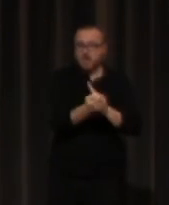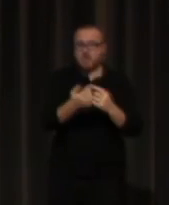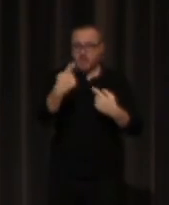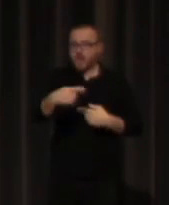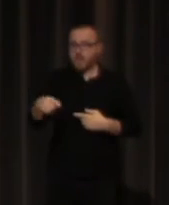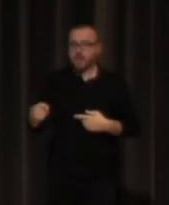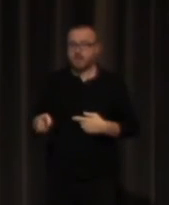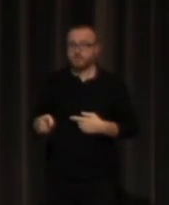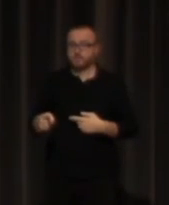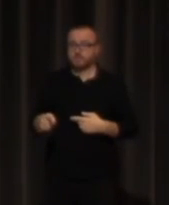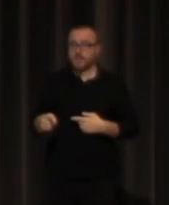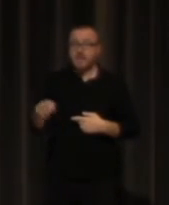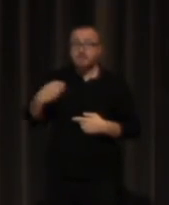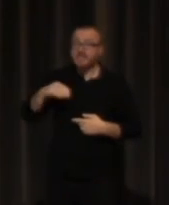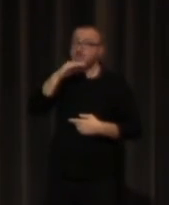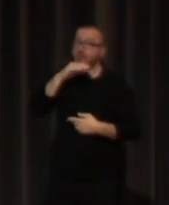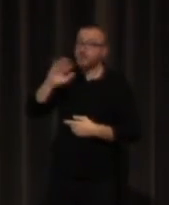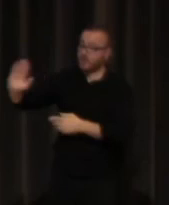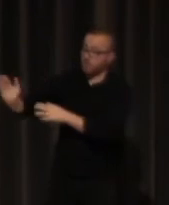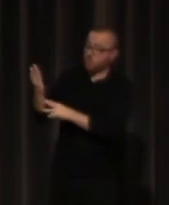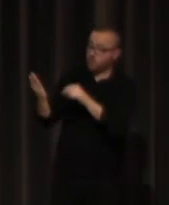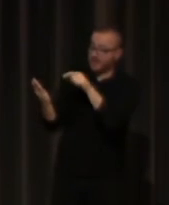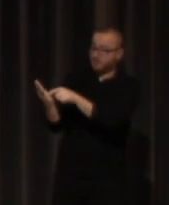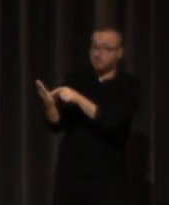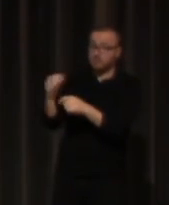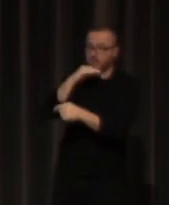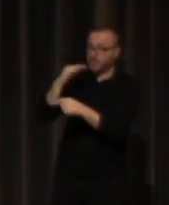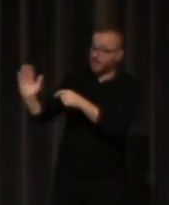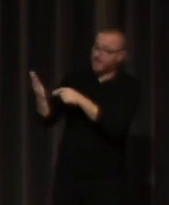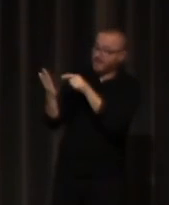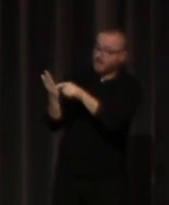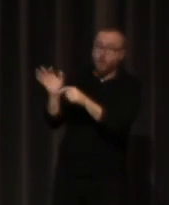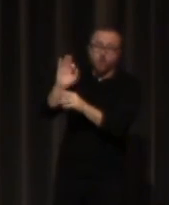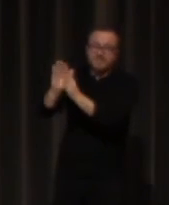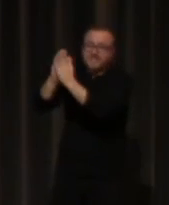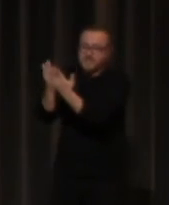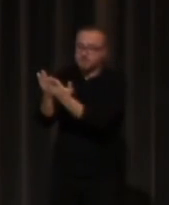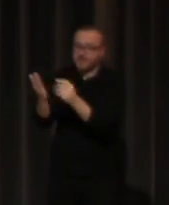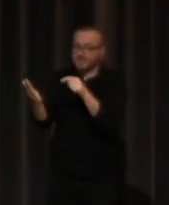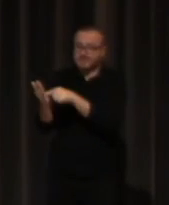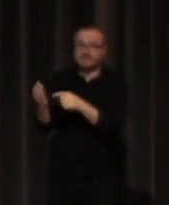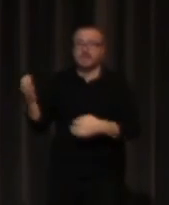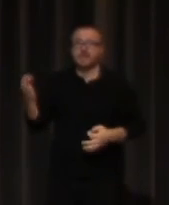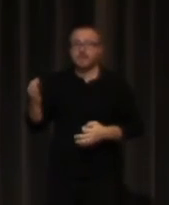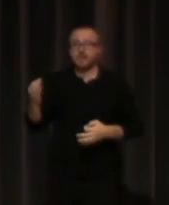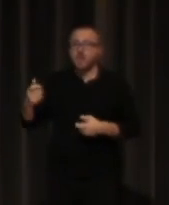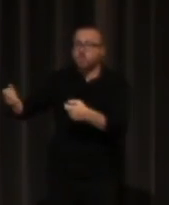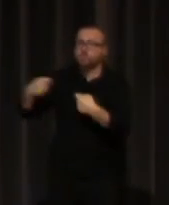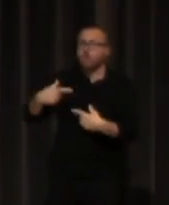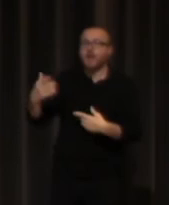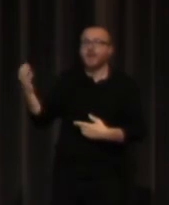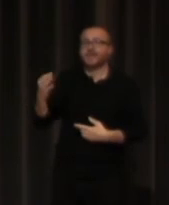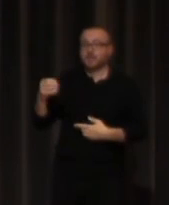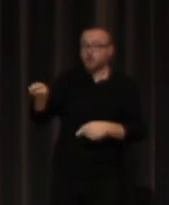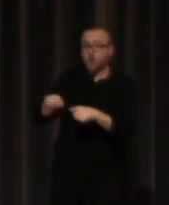treballem, què exactament representa? Els llibres avui dia certament es fan de paper o, en